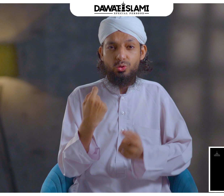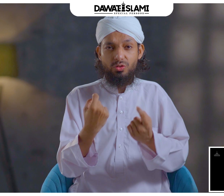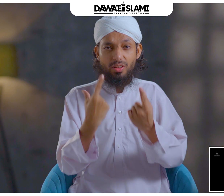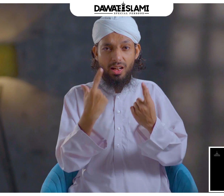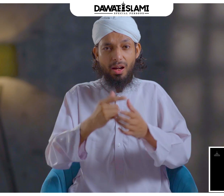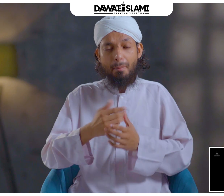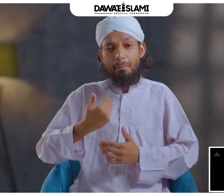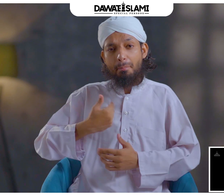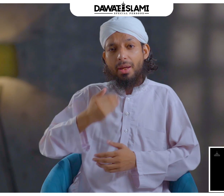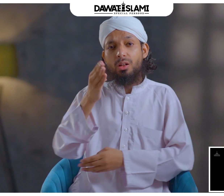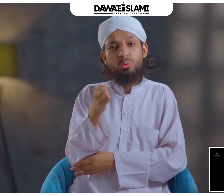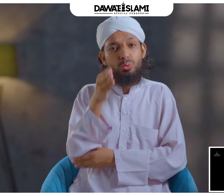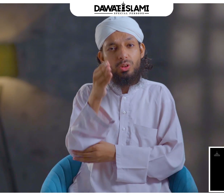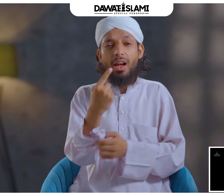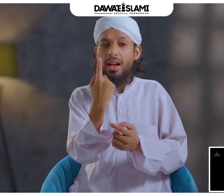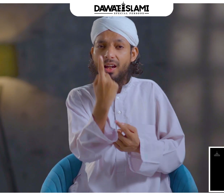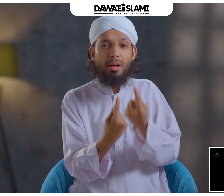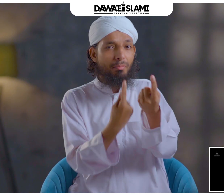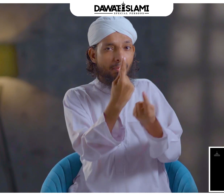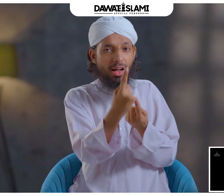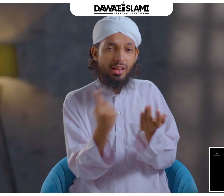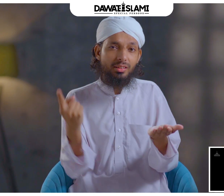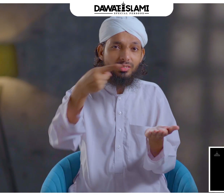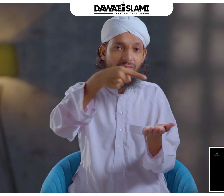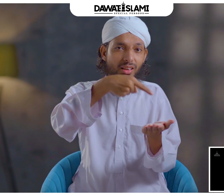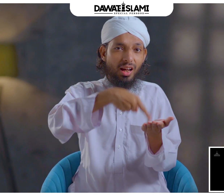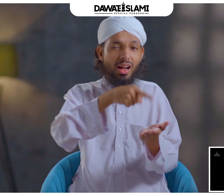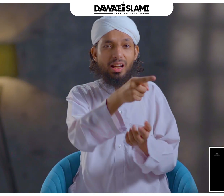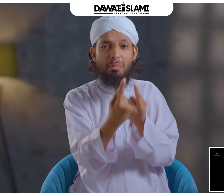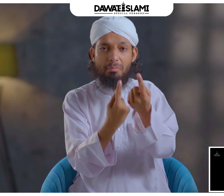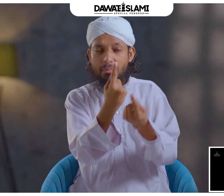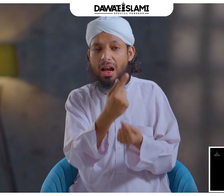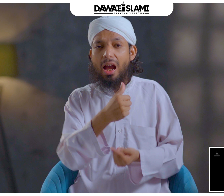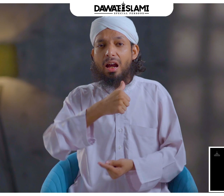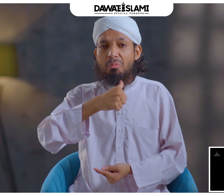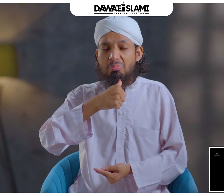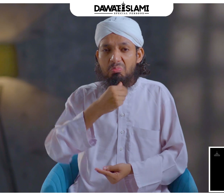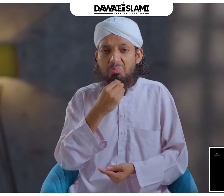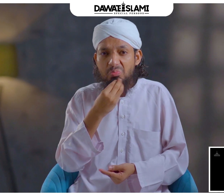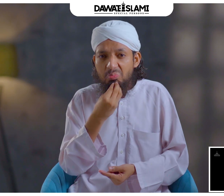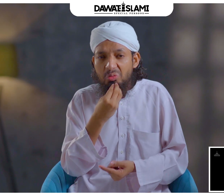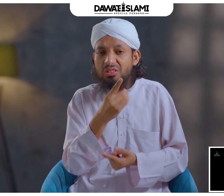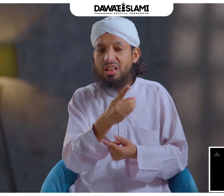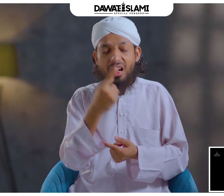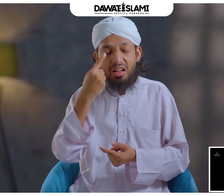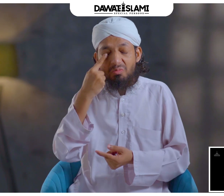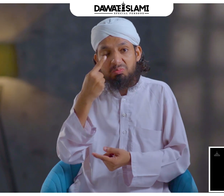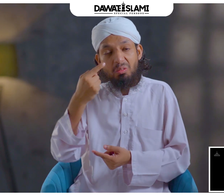ہو۔ نوجوان نے بیان دیا، میرا اونٹ ایک باغ میں چلا گیا، باغ کے بوڑھے مالک نے پتھر مار کر میرے اونٹ